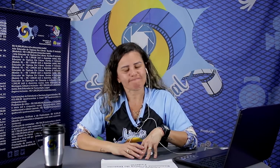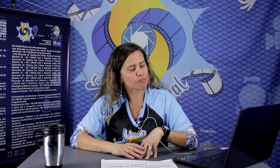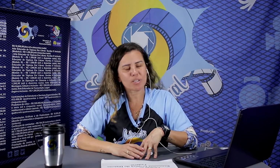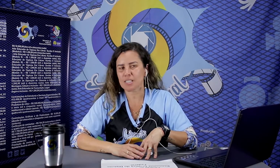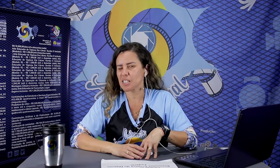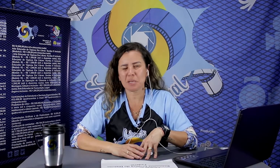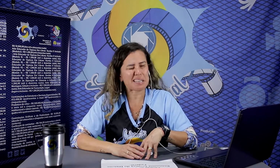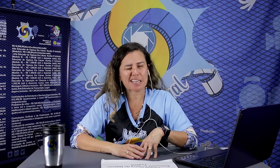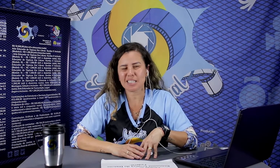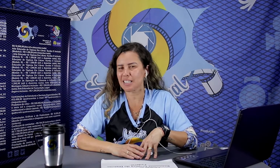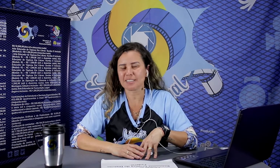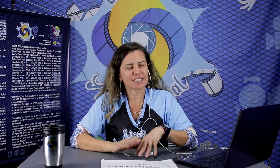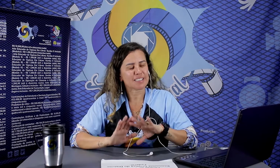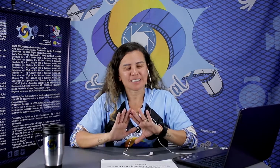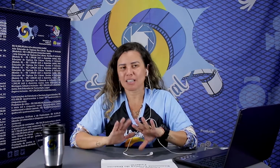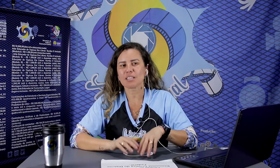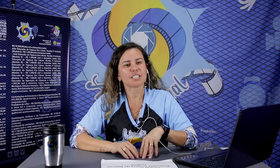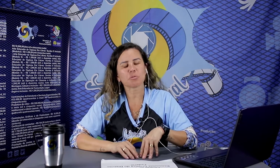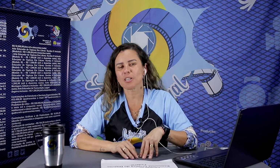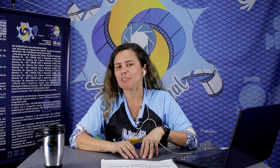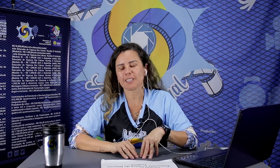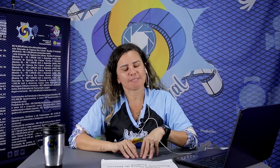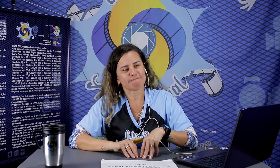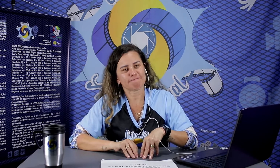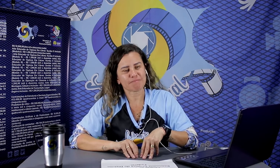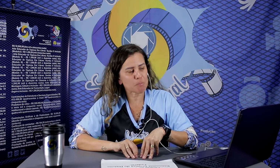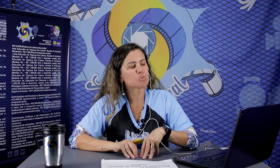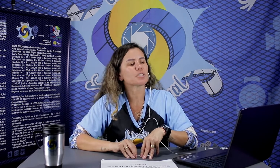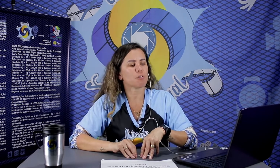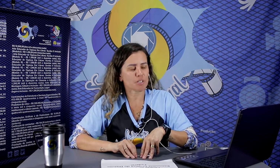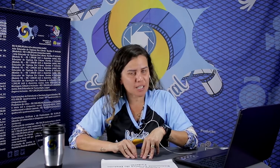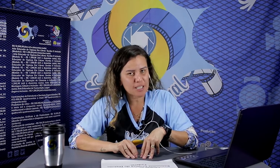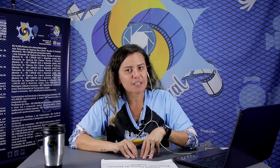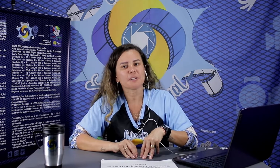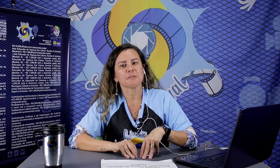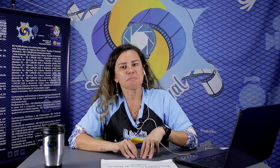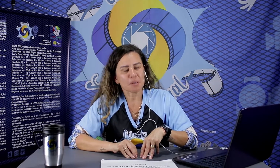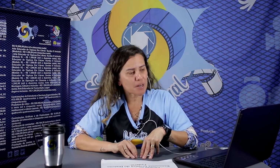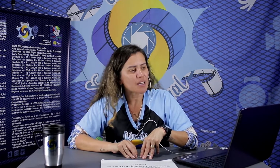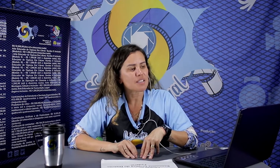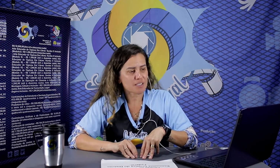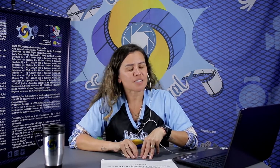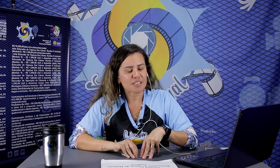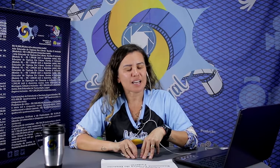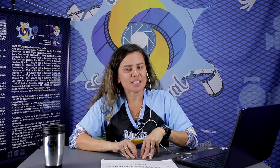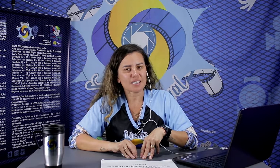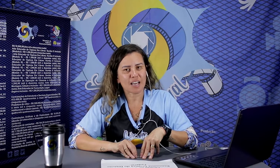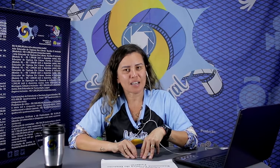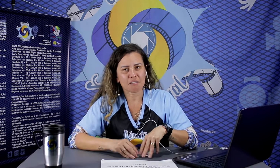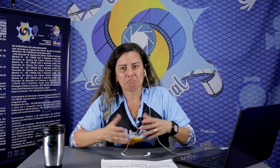essa acessibilidade aí, não está 100% ainda. Tem muita coisa ainda para eles acessarem. É